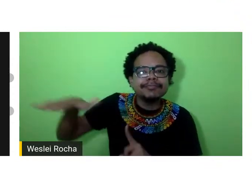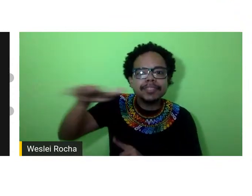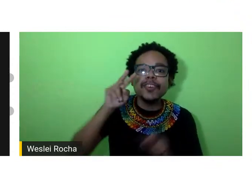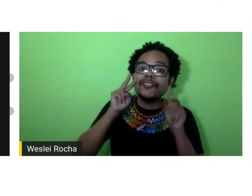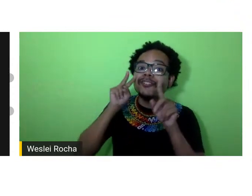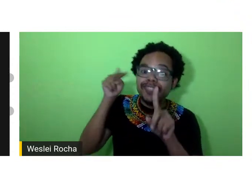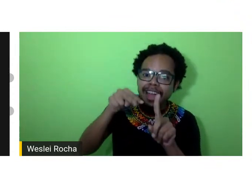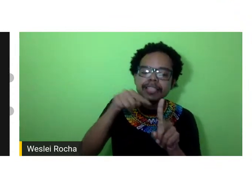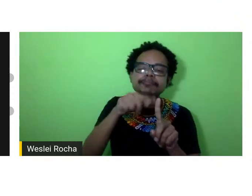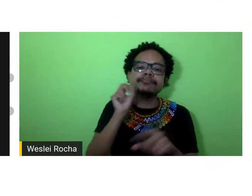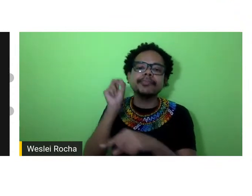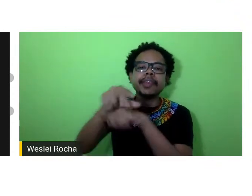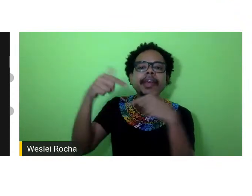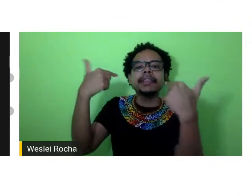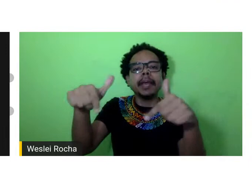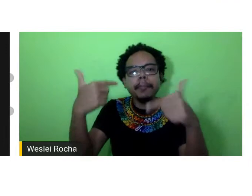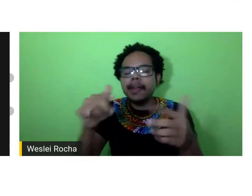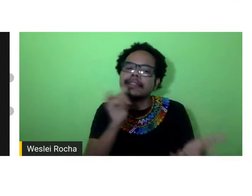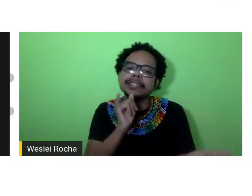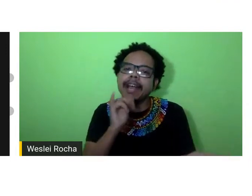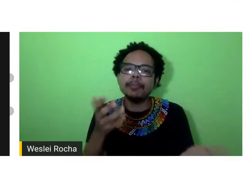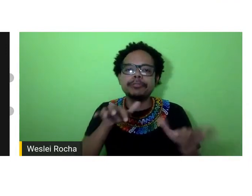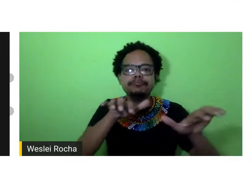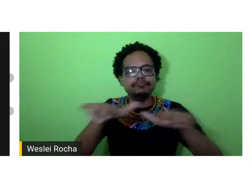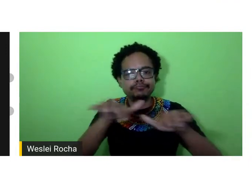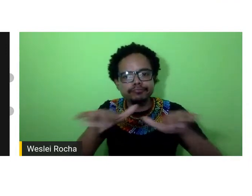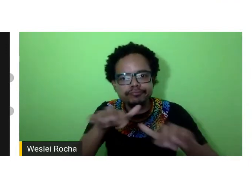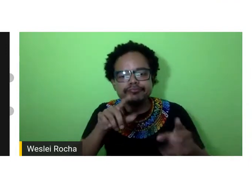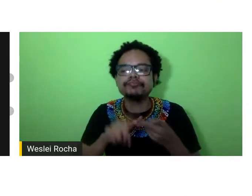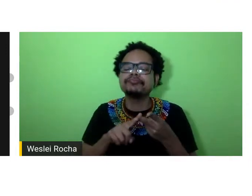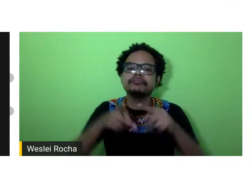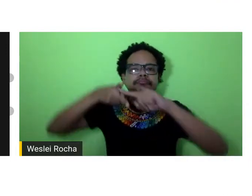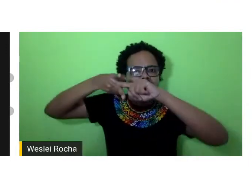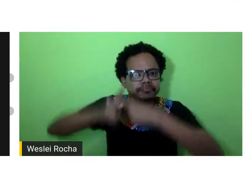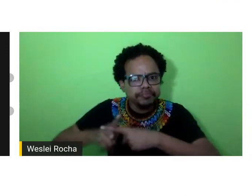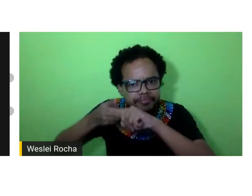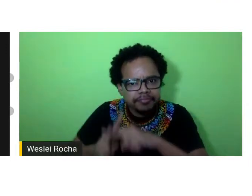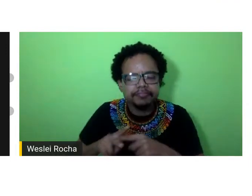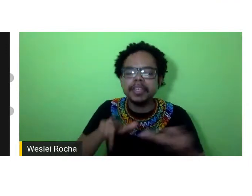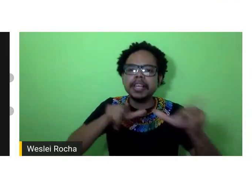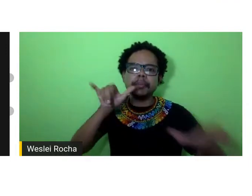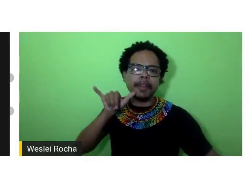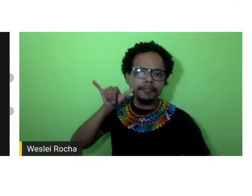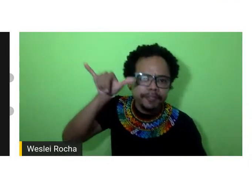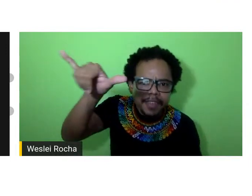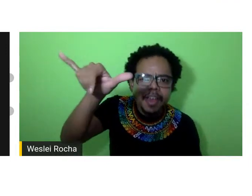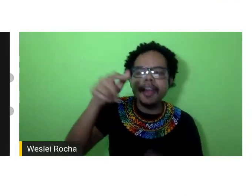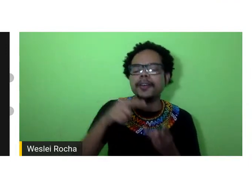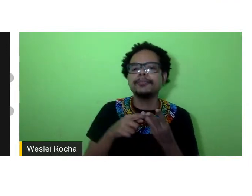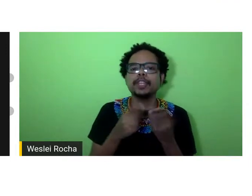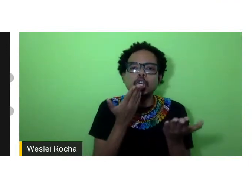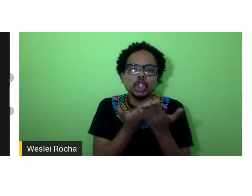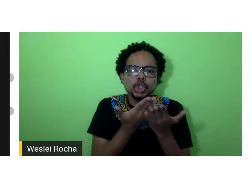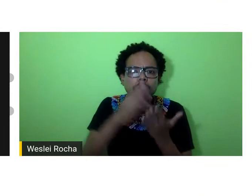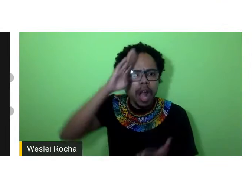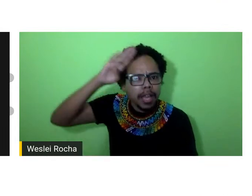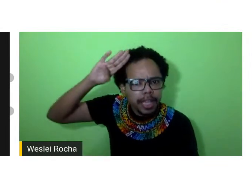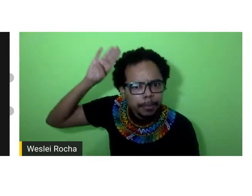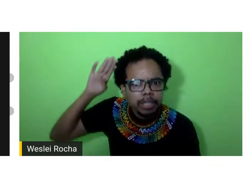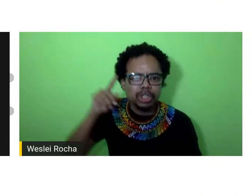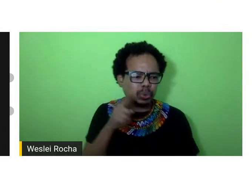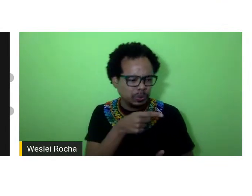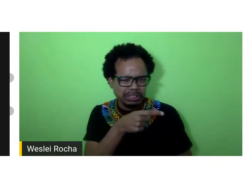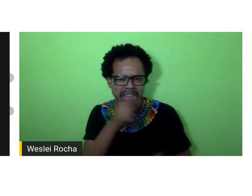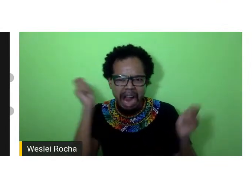clínica que coloca o sujeito surdo como um deficiente bom então por exemplo ele não consegue